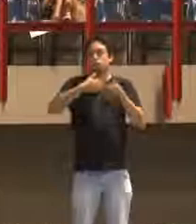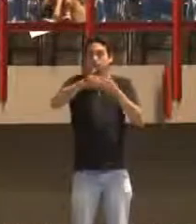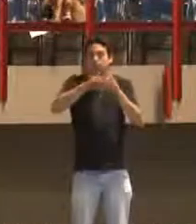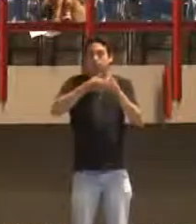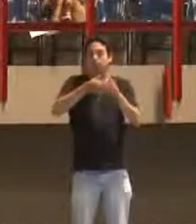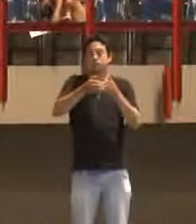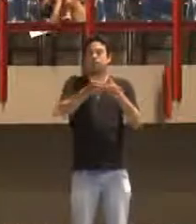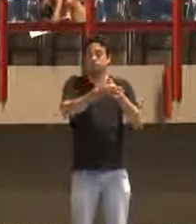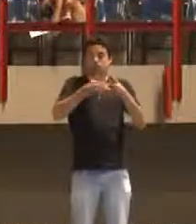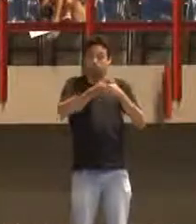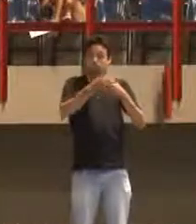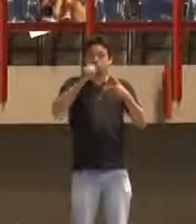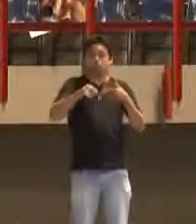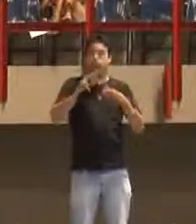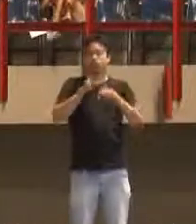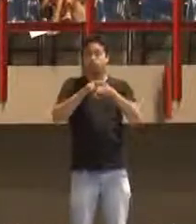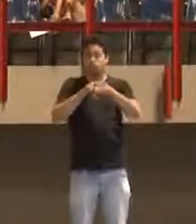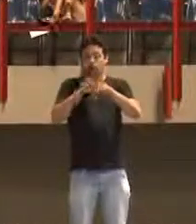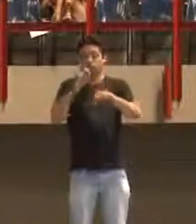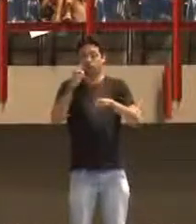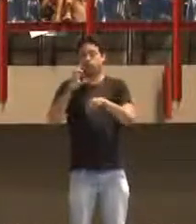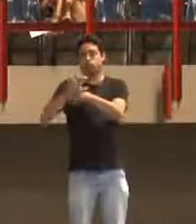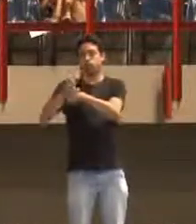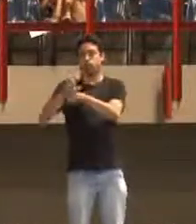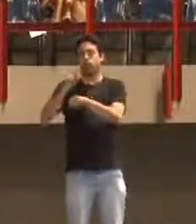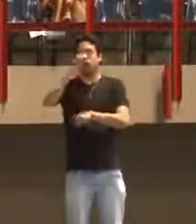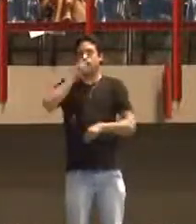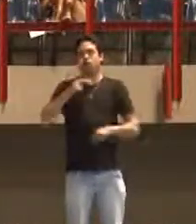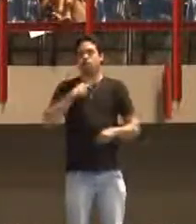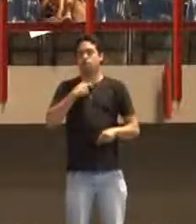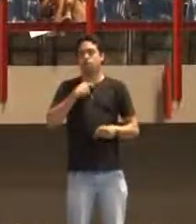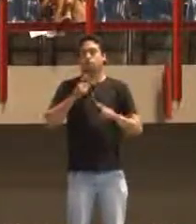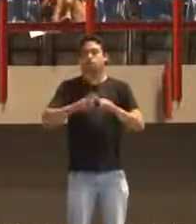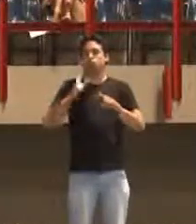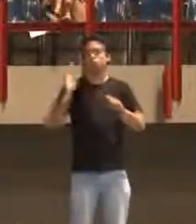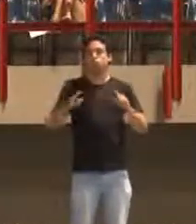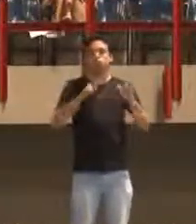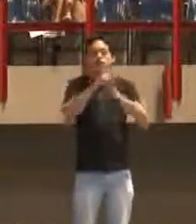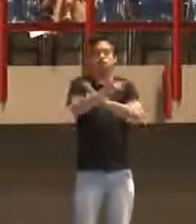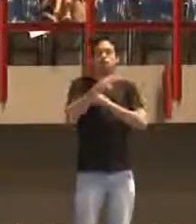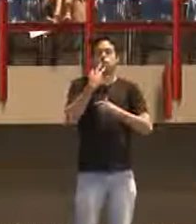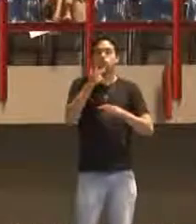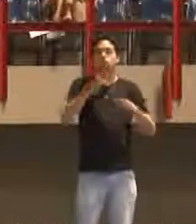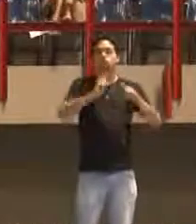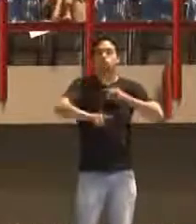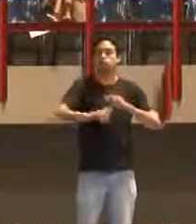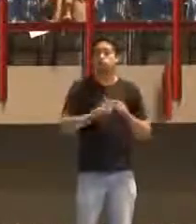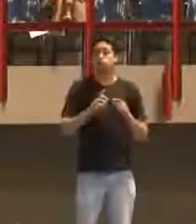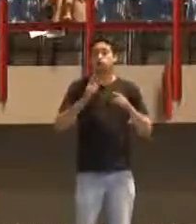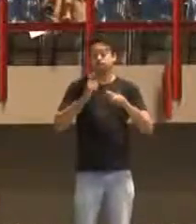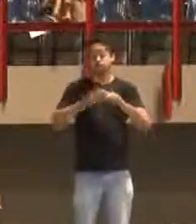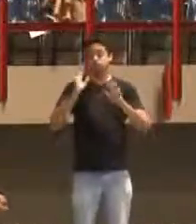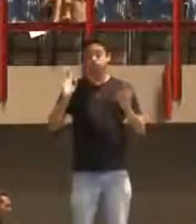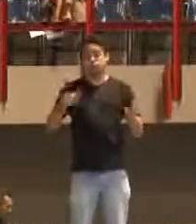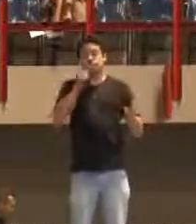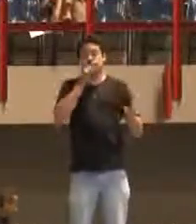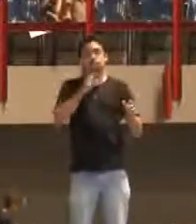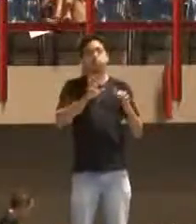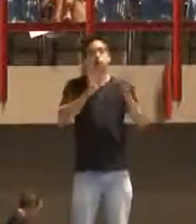de verde ou cinza. Você não pode pintar a palmeira de amarelo. Por quê? Porque a questão diz que não pode. Mas se o enunciado